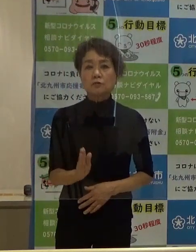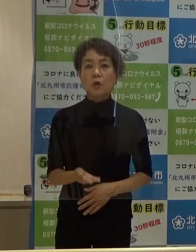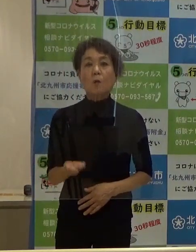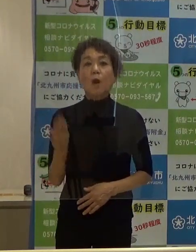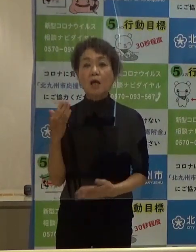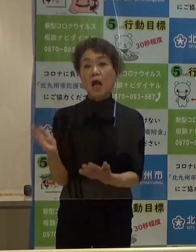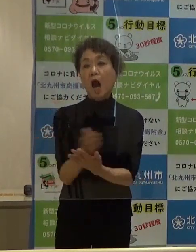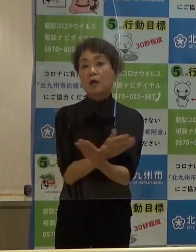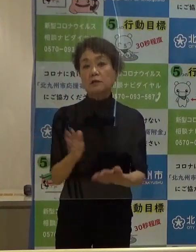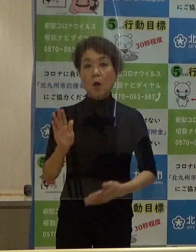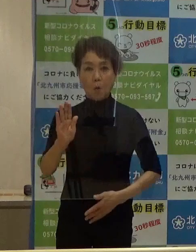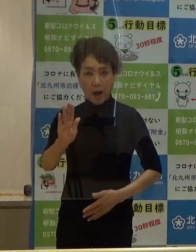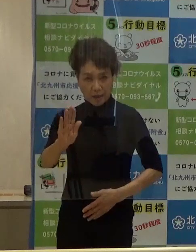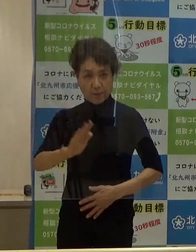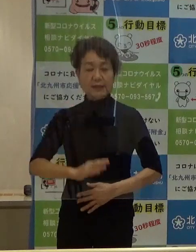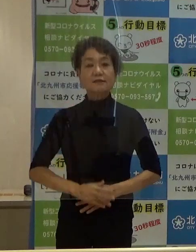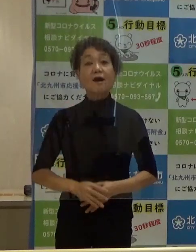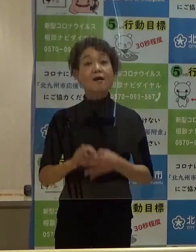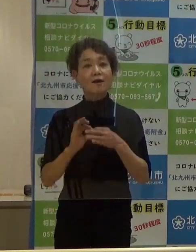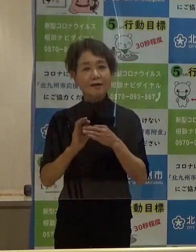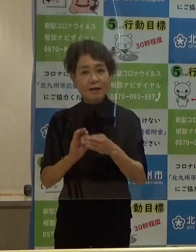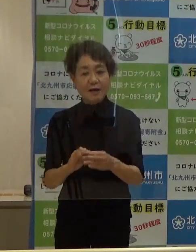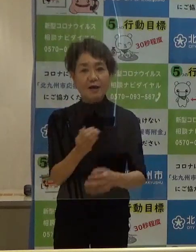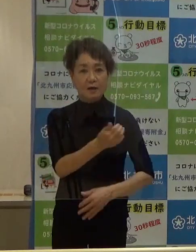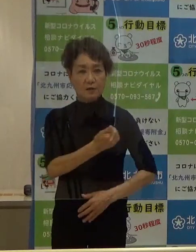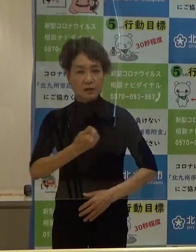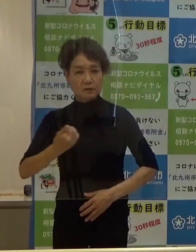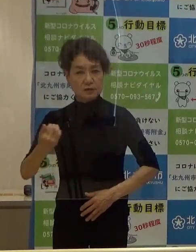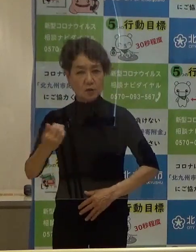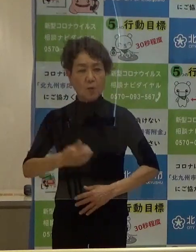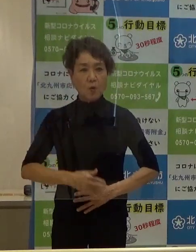ました。ので私どもも